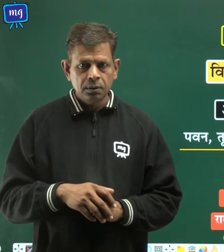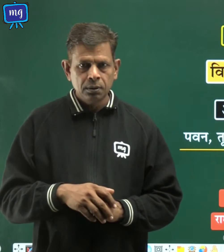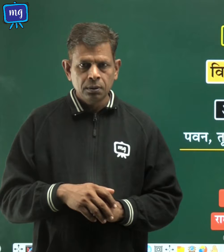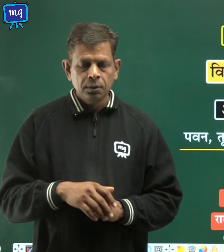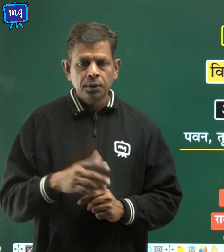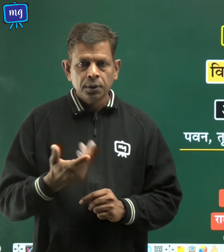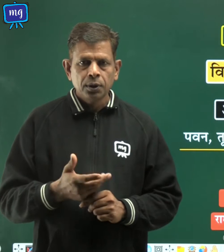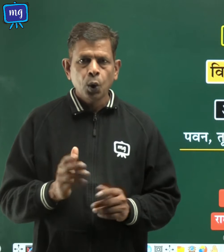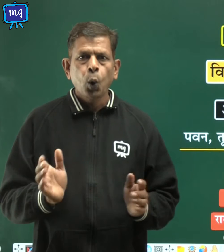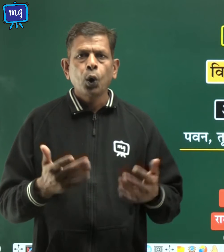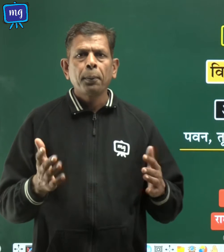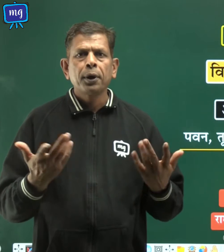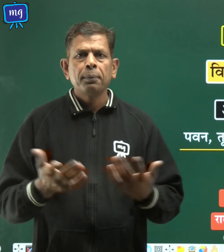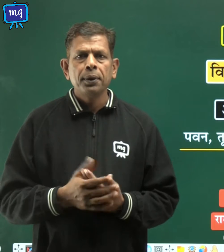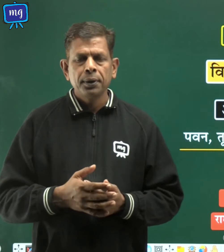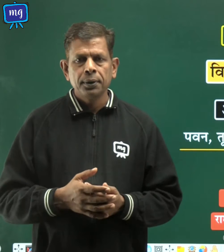कि कभी कभी